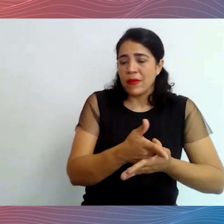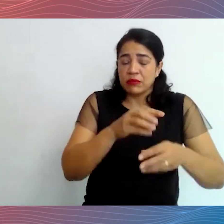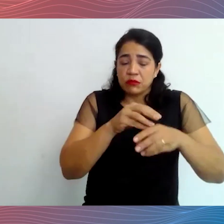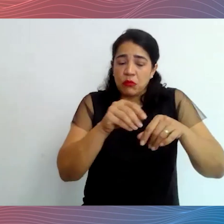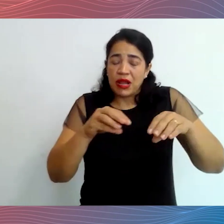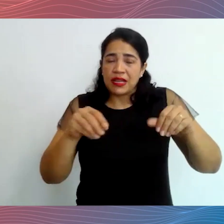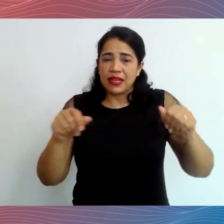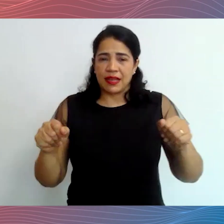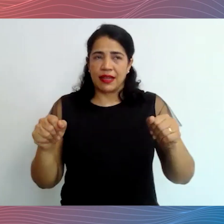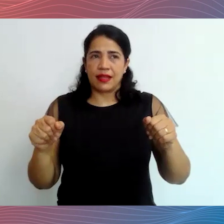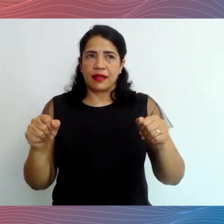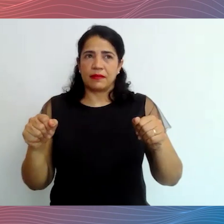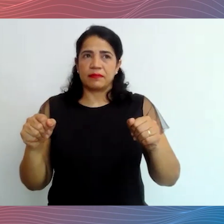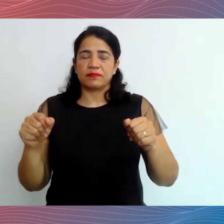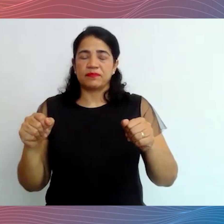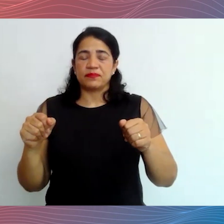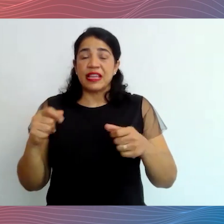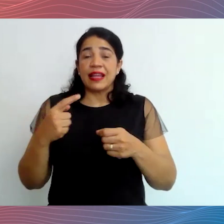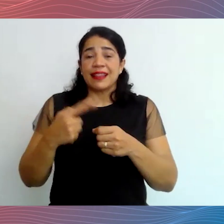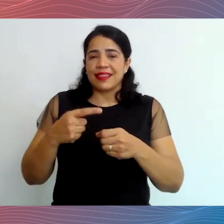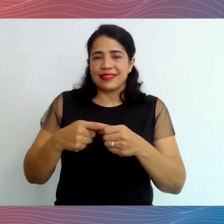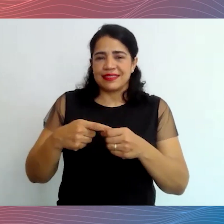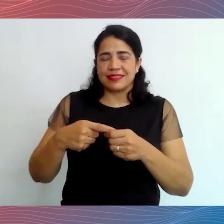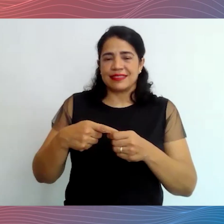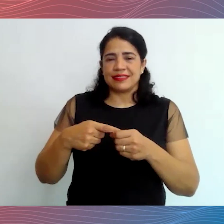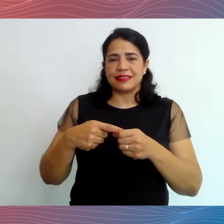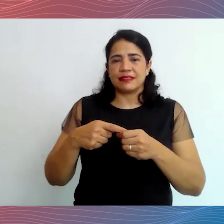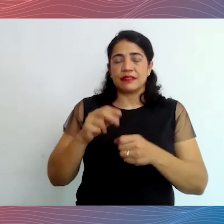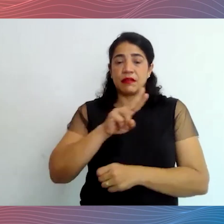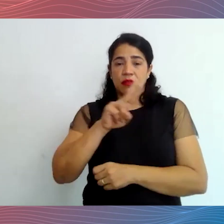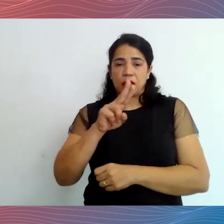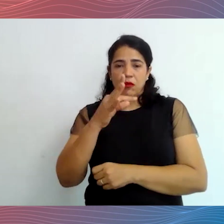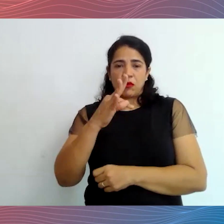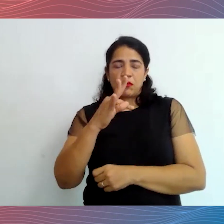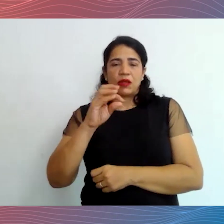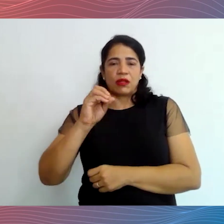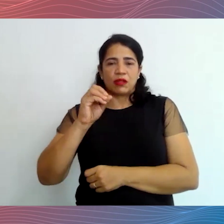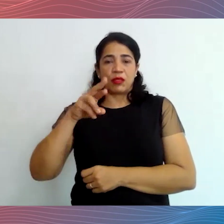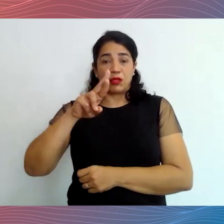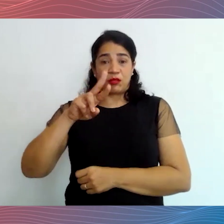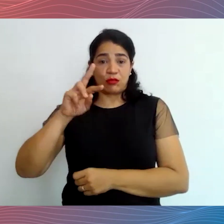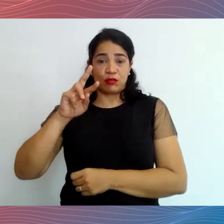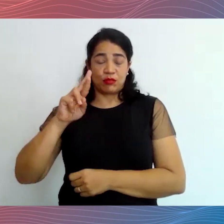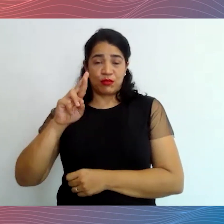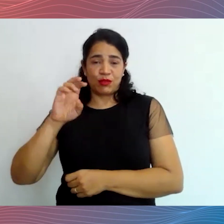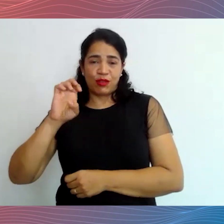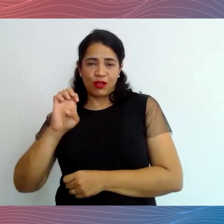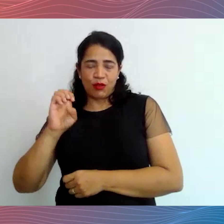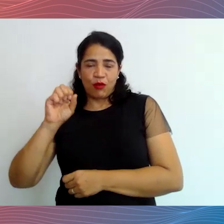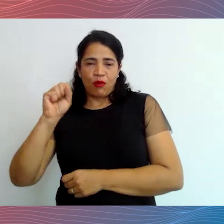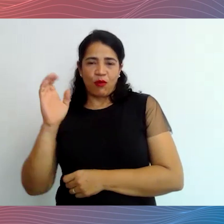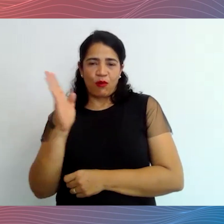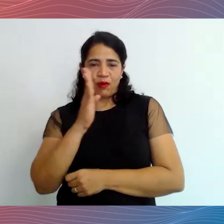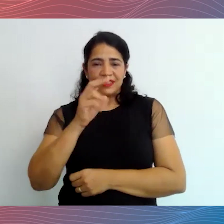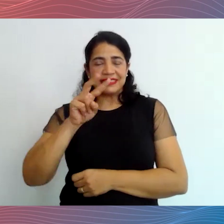perto de Lisboa, para fazer um centro de treinamento de aperfeiçoamento SEAP.